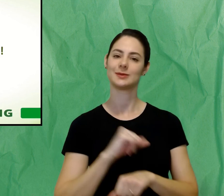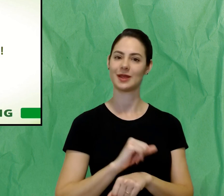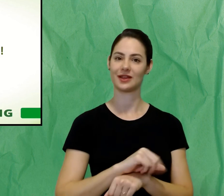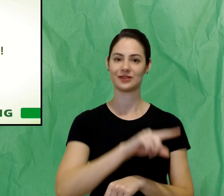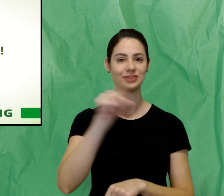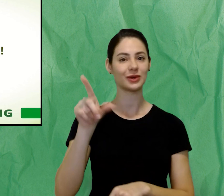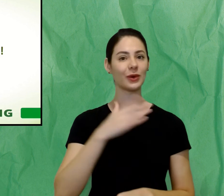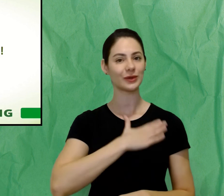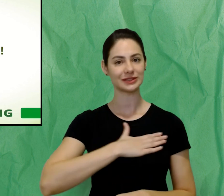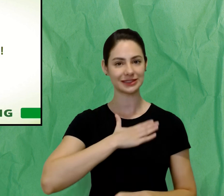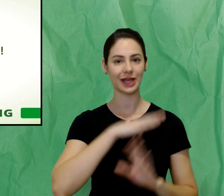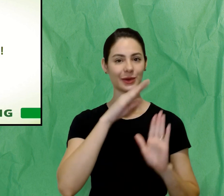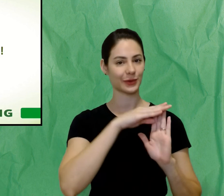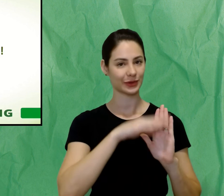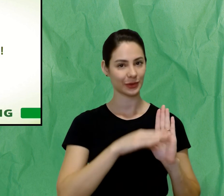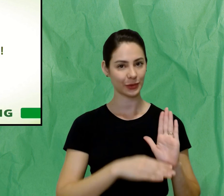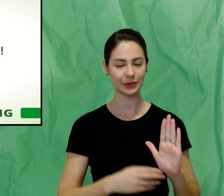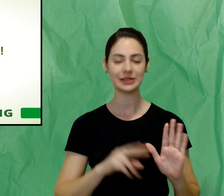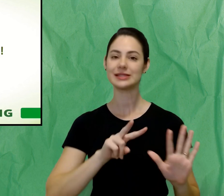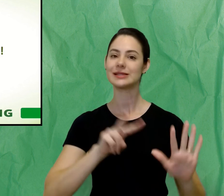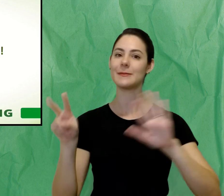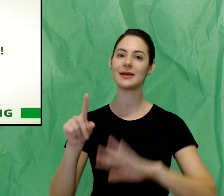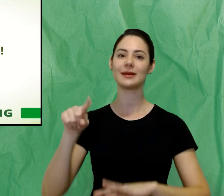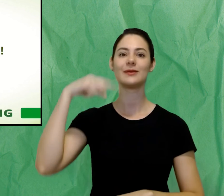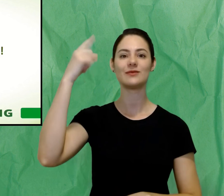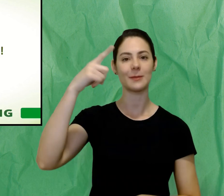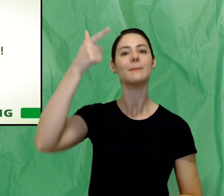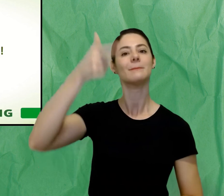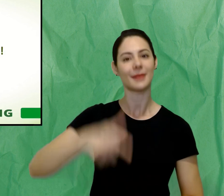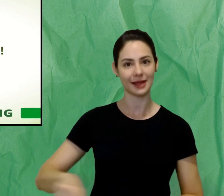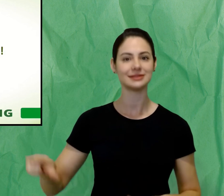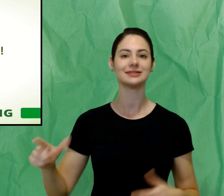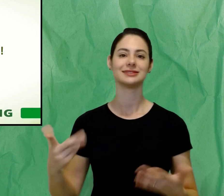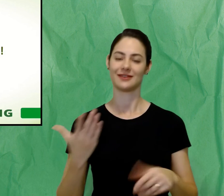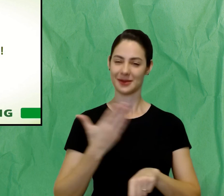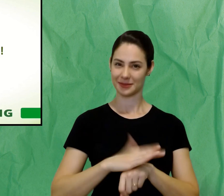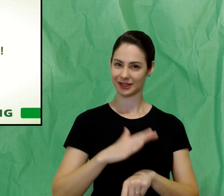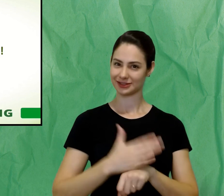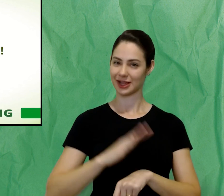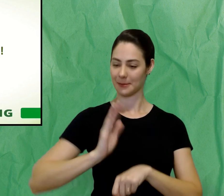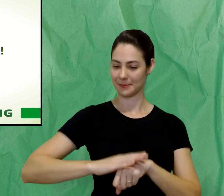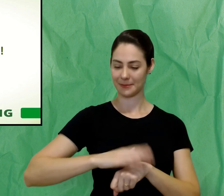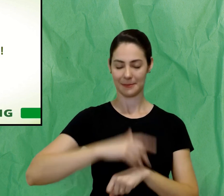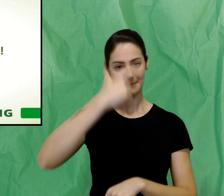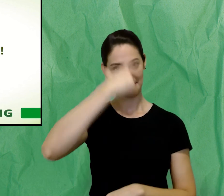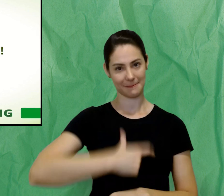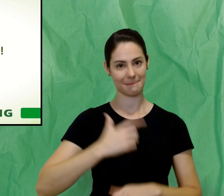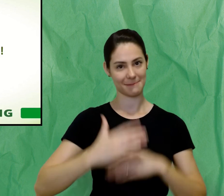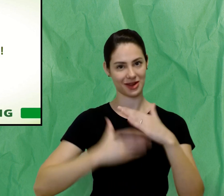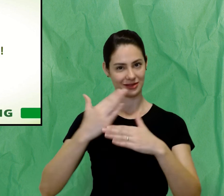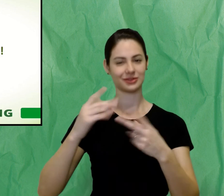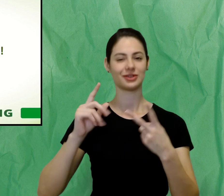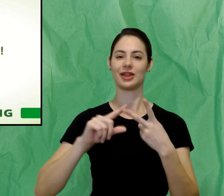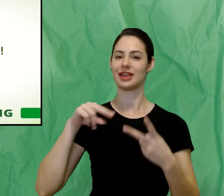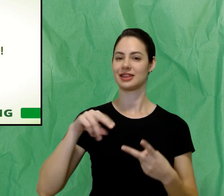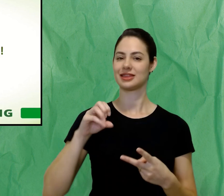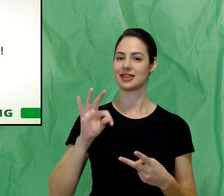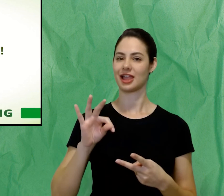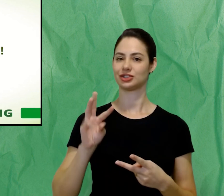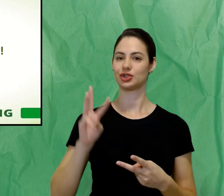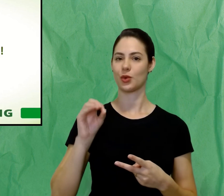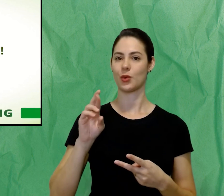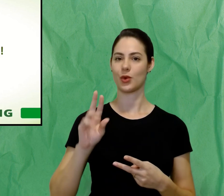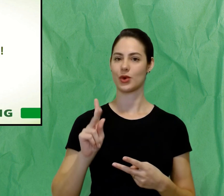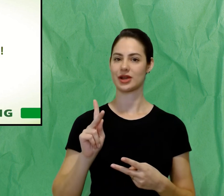que vocês tenham gostado desse conteúdo. Na semana que vem teremos mais. Então vamos praticar autopromoção, vamos praticar